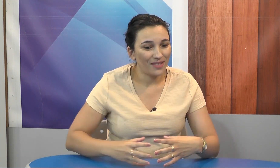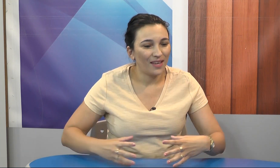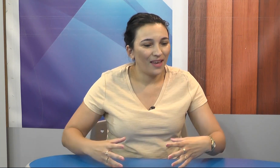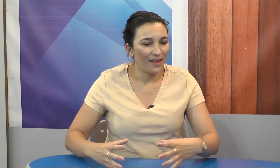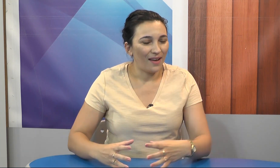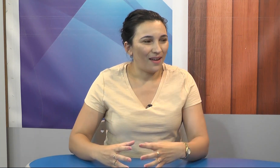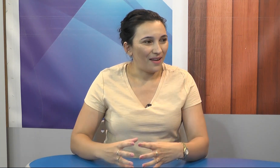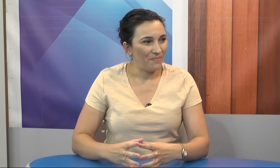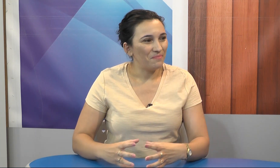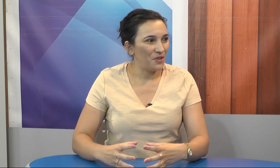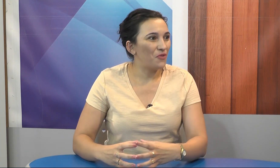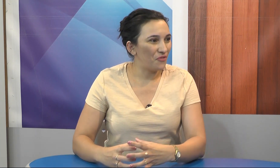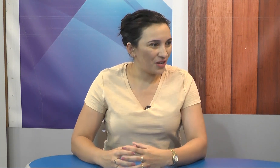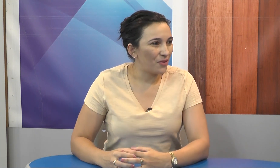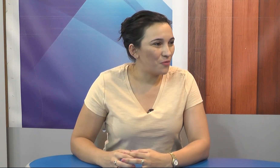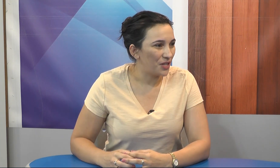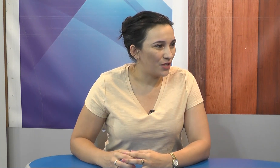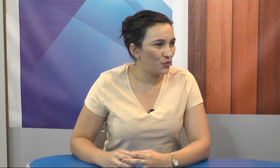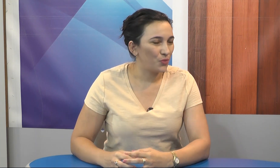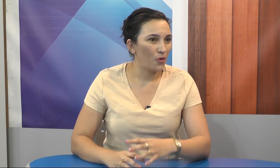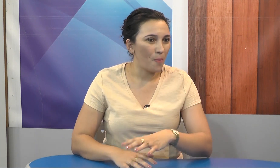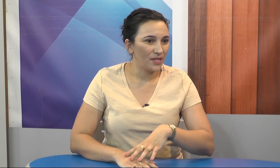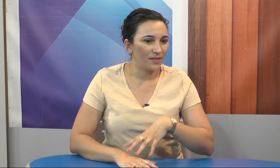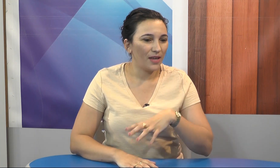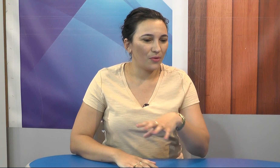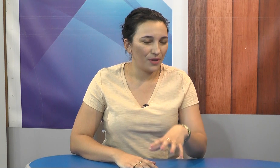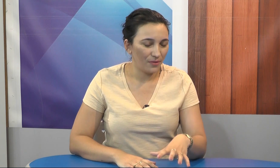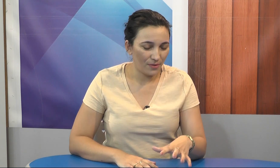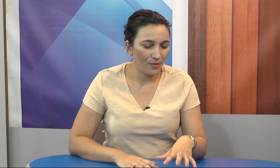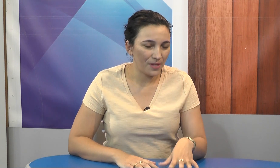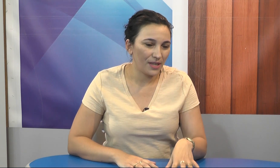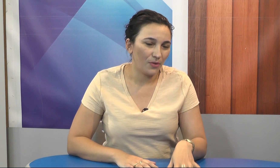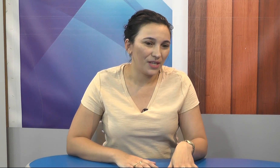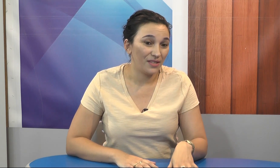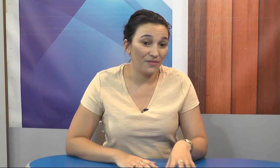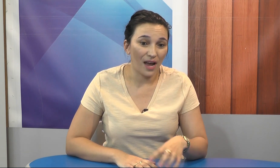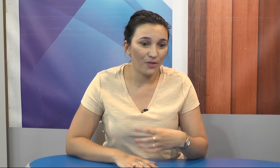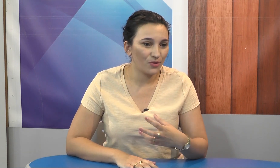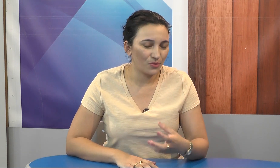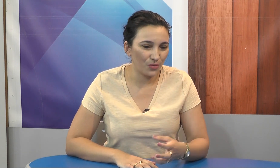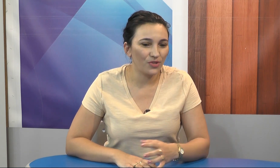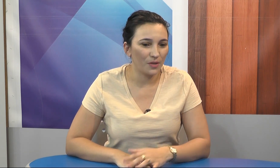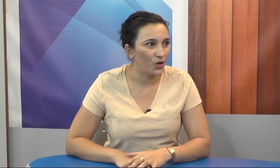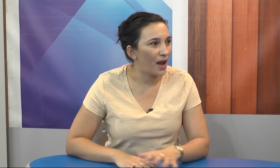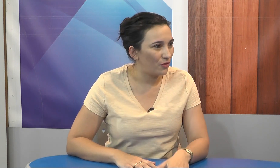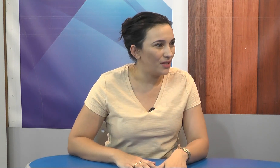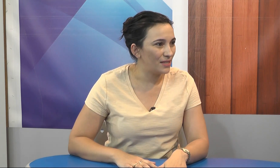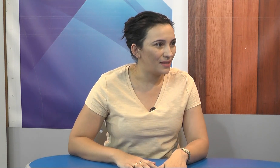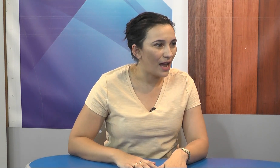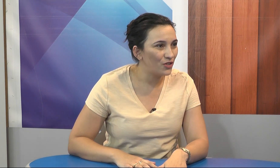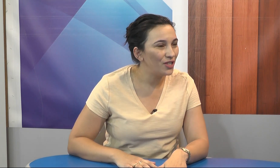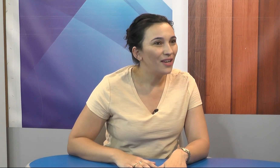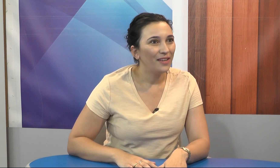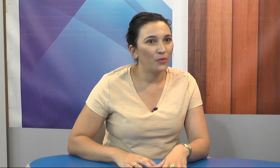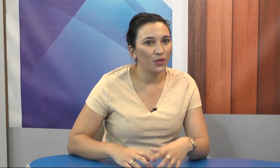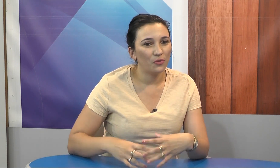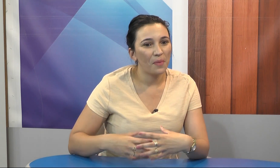comecei a me envolver com a comunidade surda. Comecei a conhecer vários surdos que moravam ali na cidade. E quanto mais